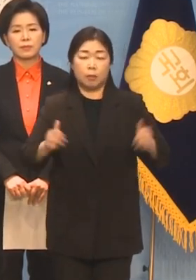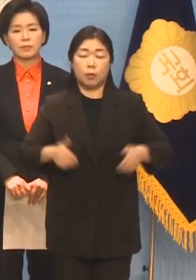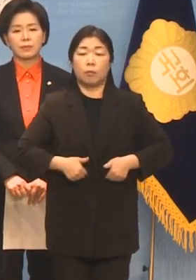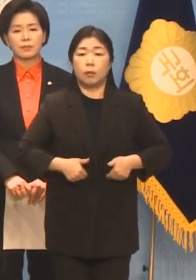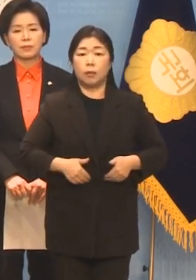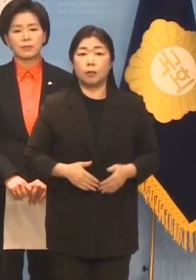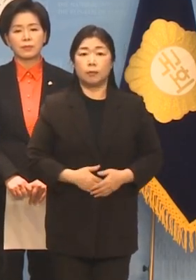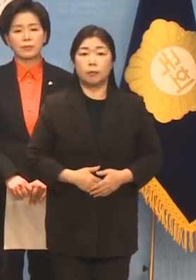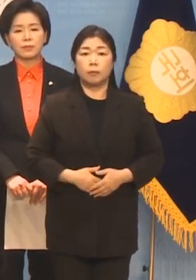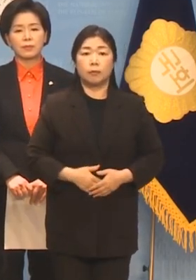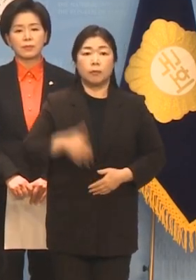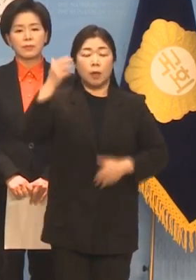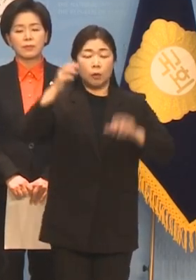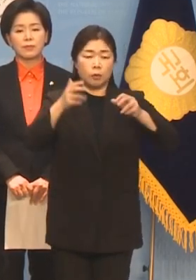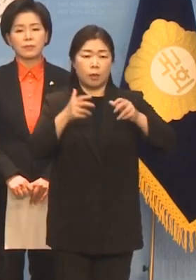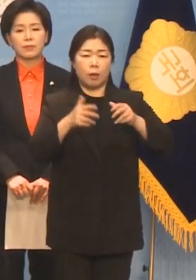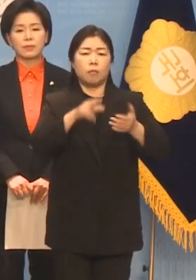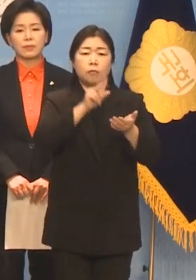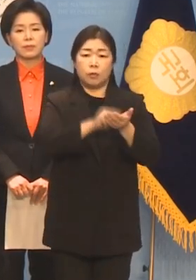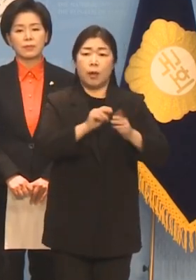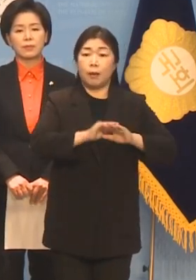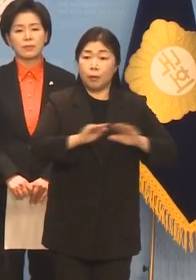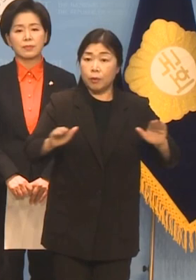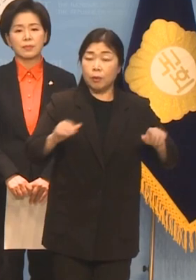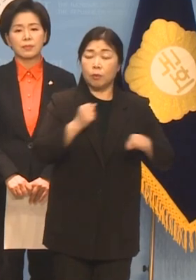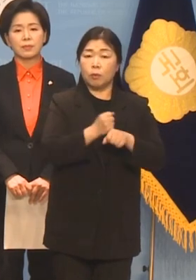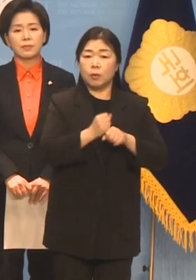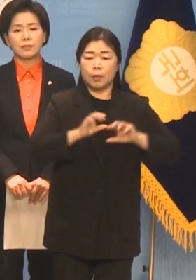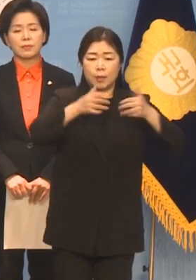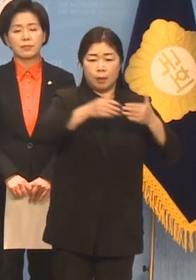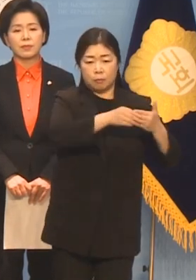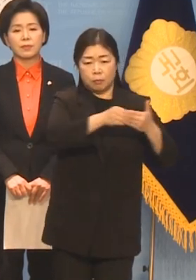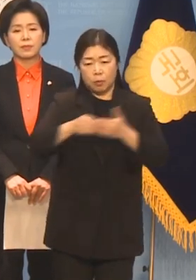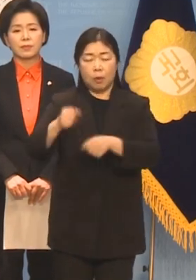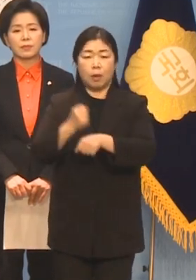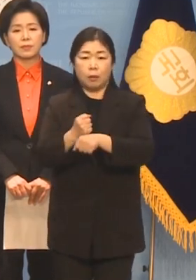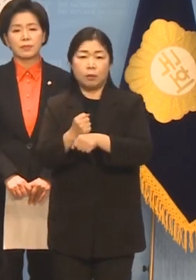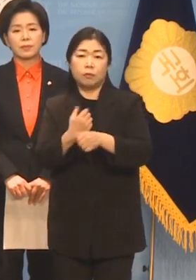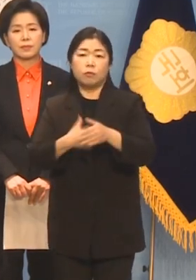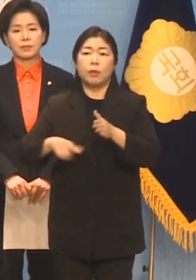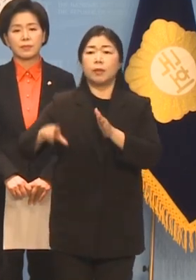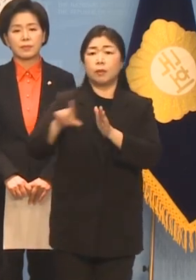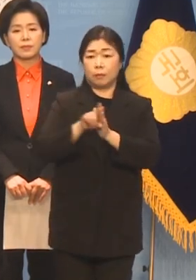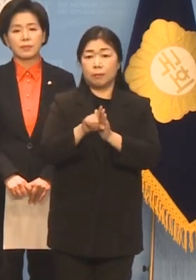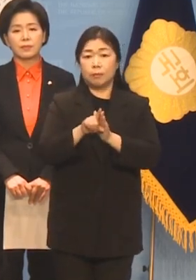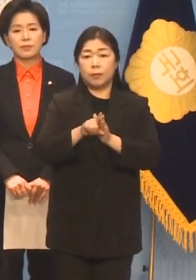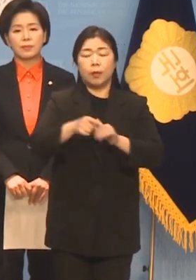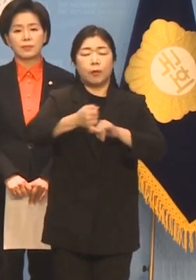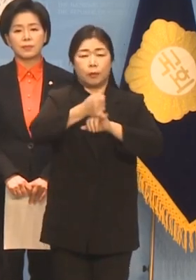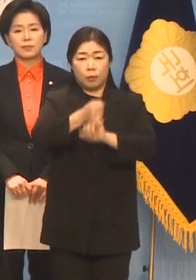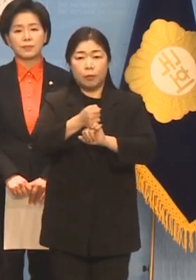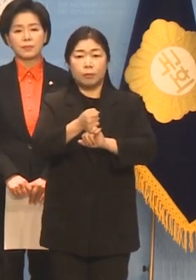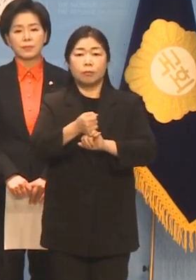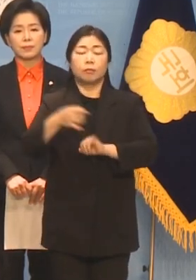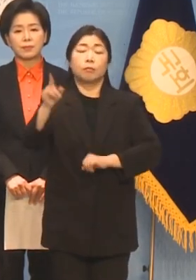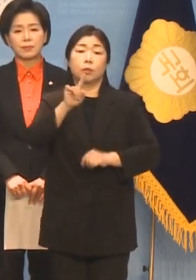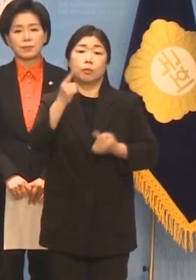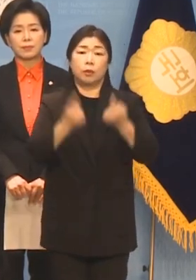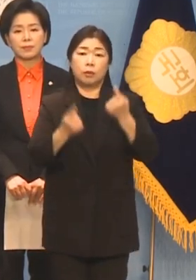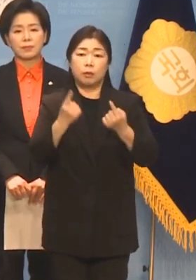대한민국이 산적한 어려움을 극복하고 세계를 지도하는 국가로 우뚝 서기 위해서는